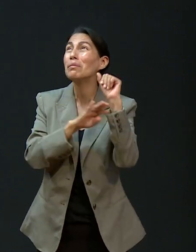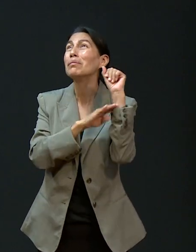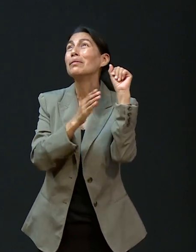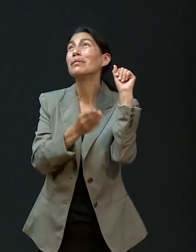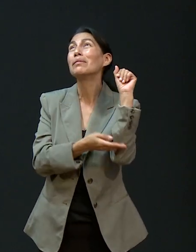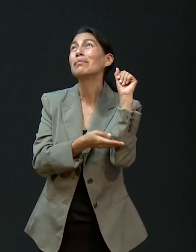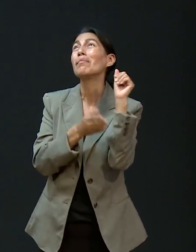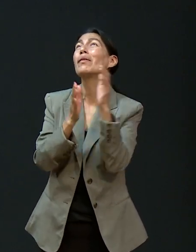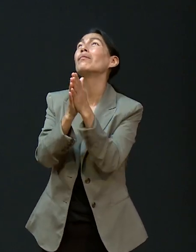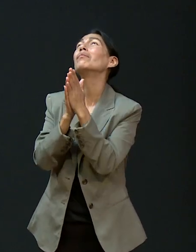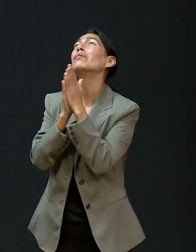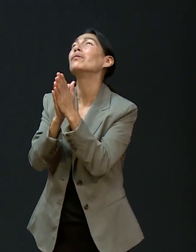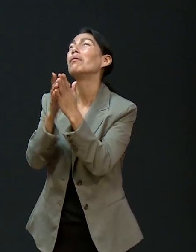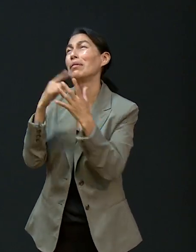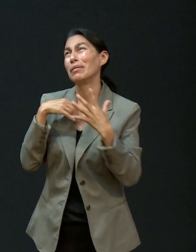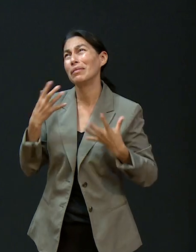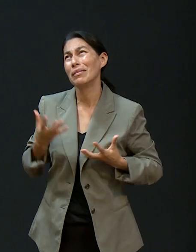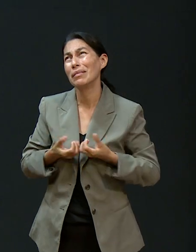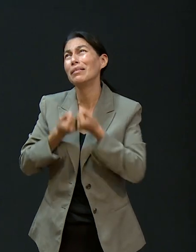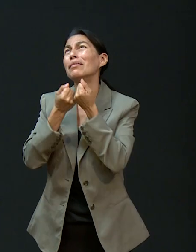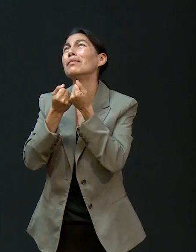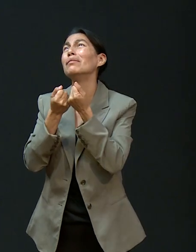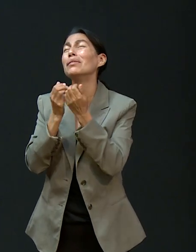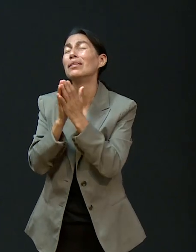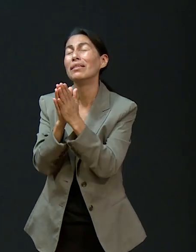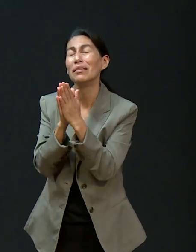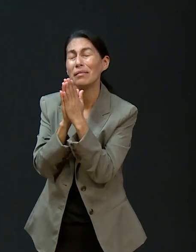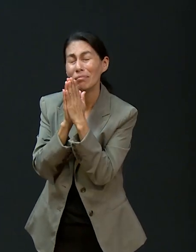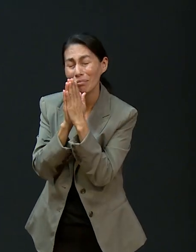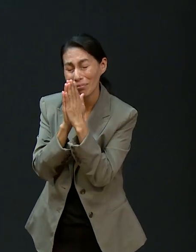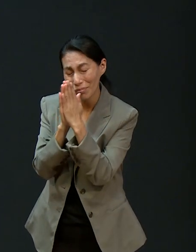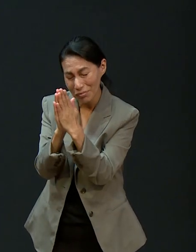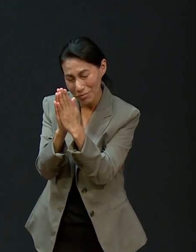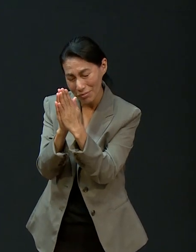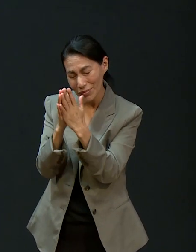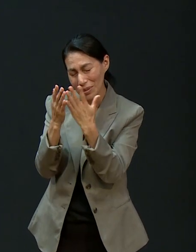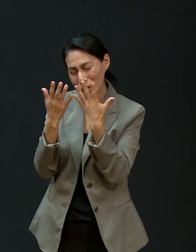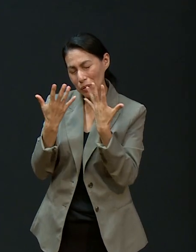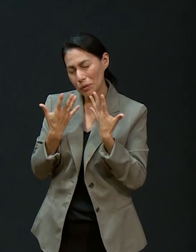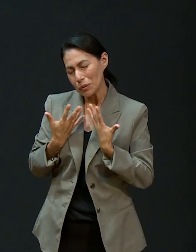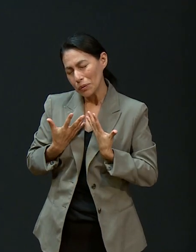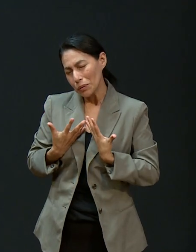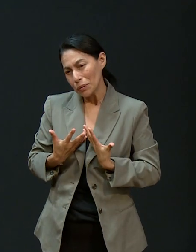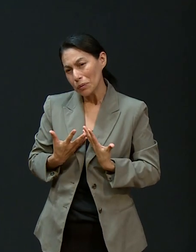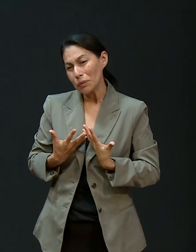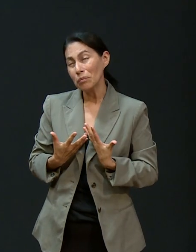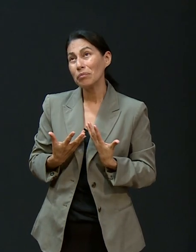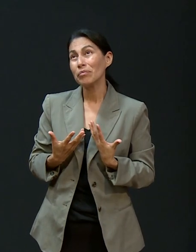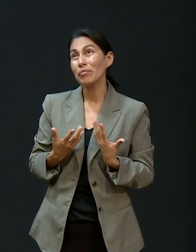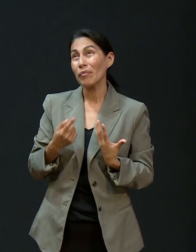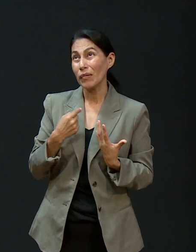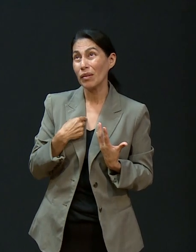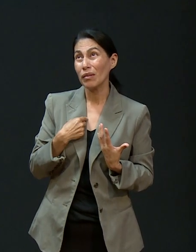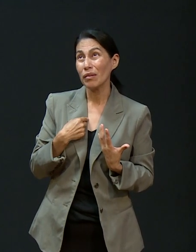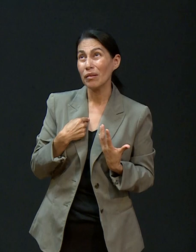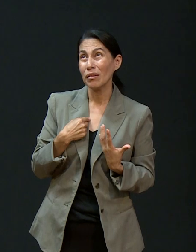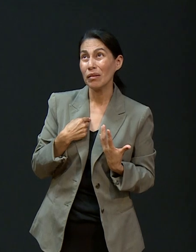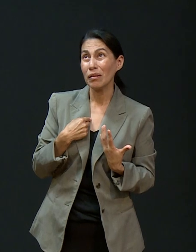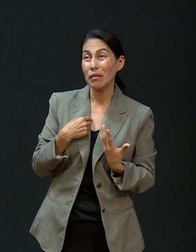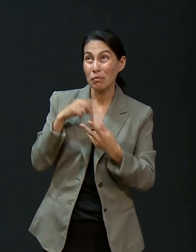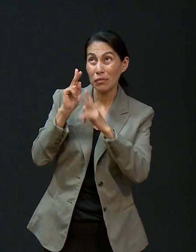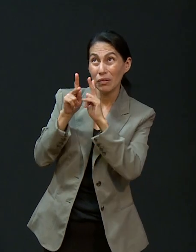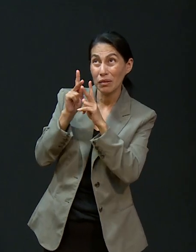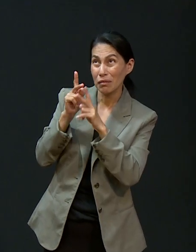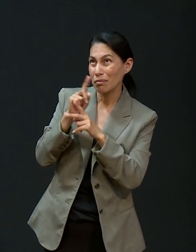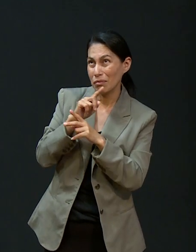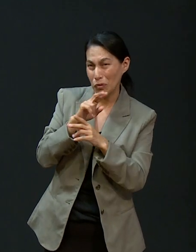Mi esposa está embarazada y, por favor, me salve. Dijo así como... Y sentí, eso no me gusta, no